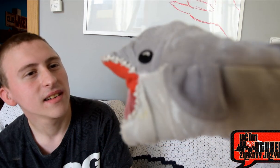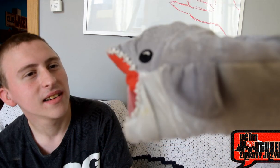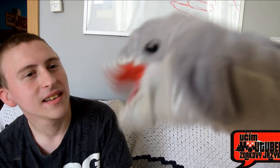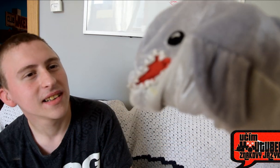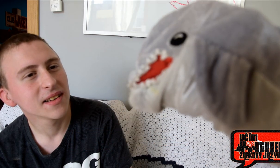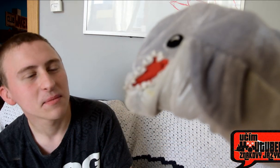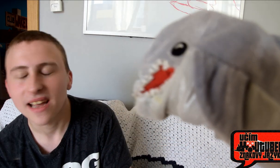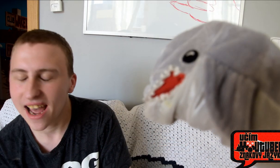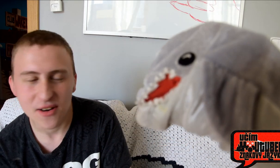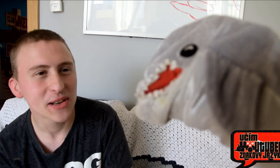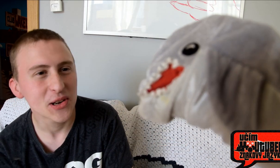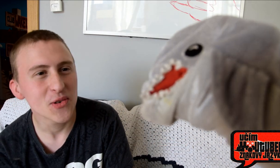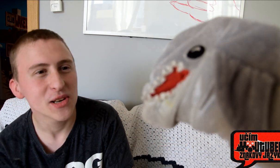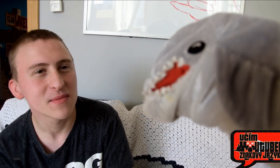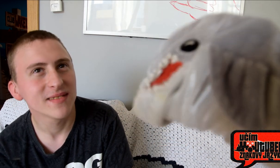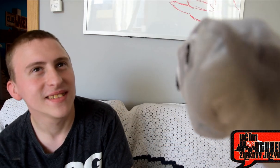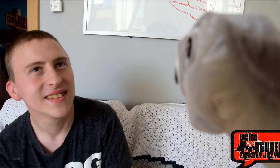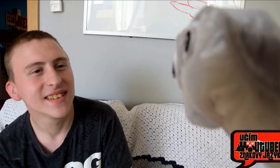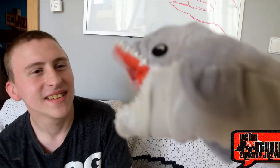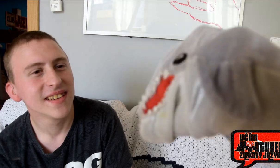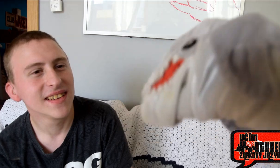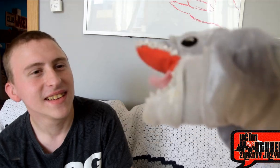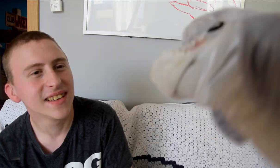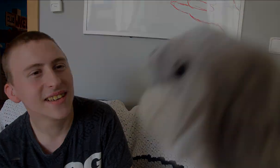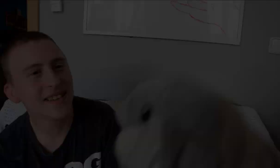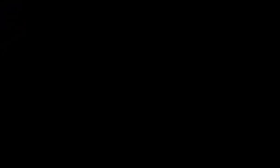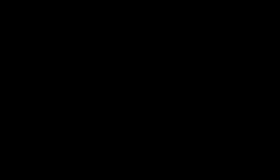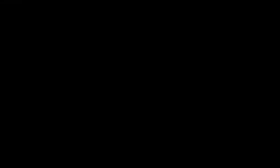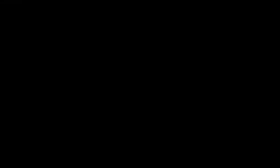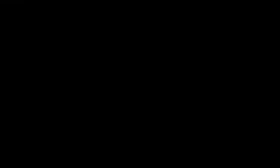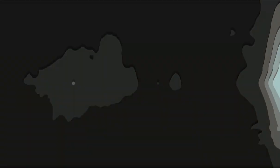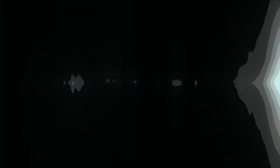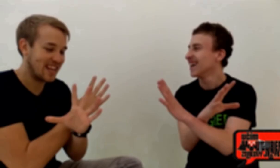hůř? Ano, vyzkouším. Jdeme na to.